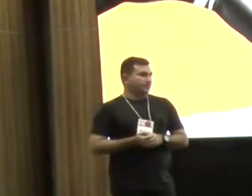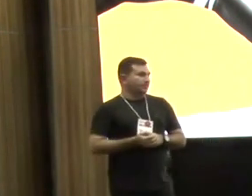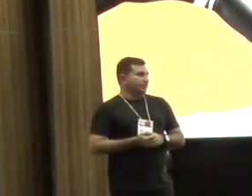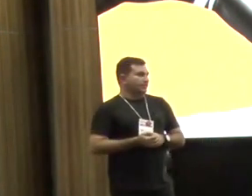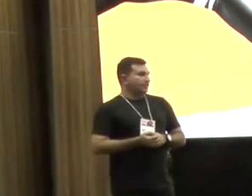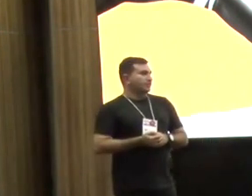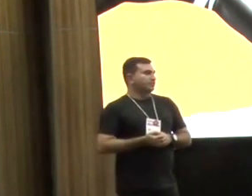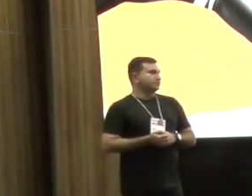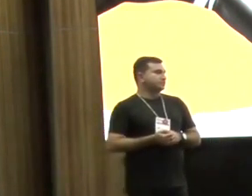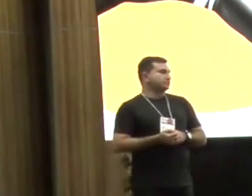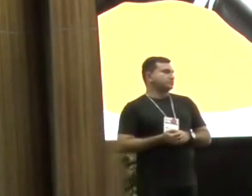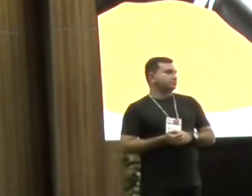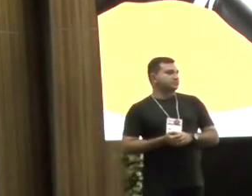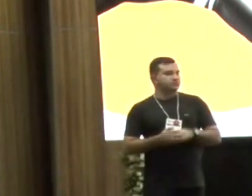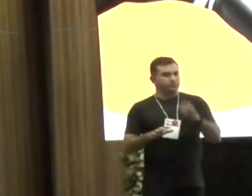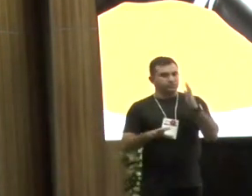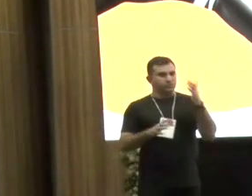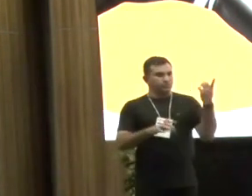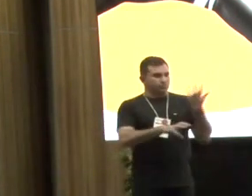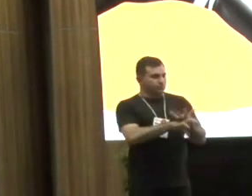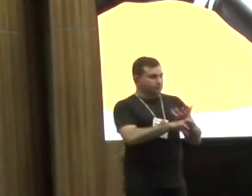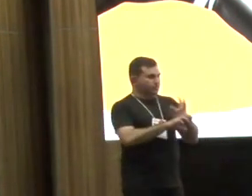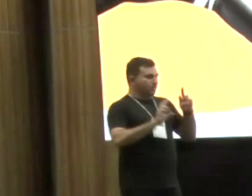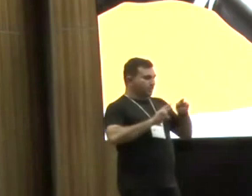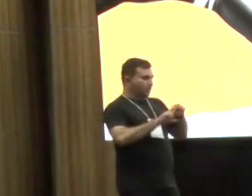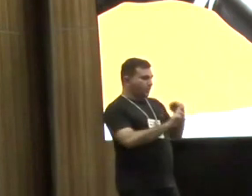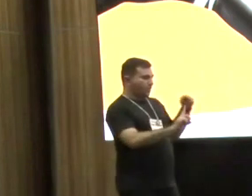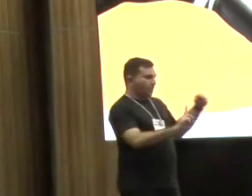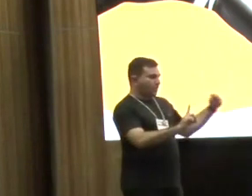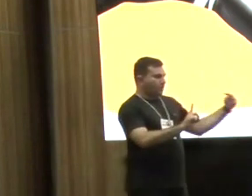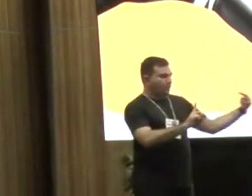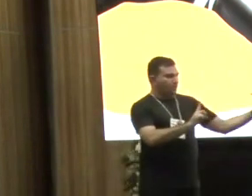as disciplinas olham para ele, é